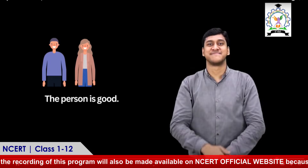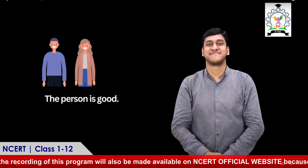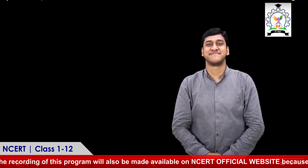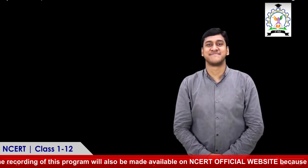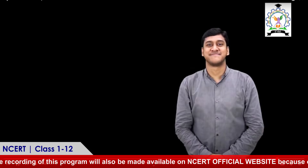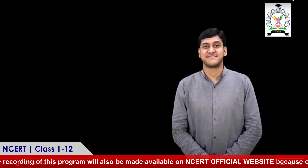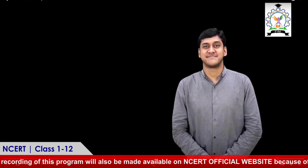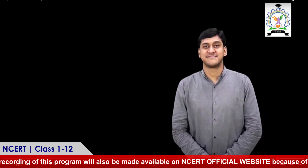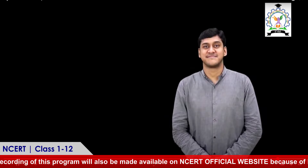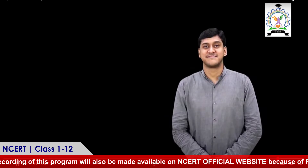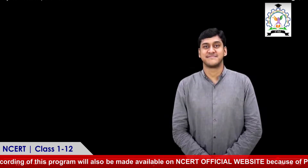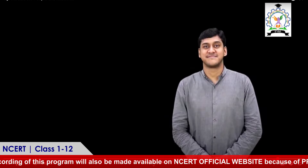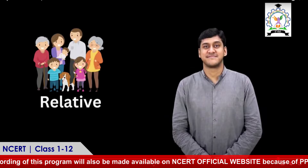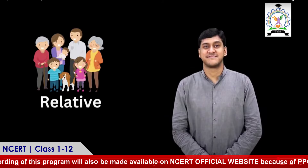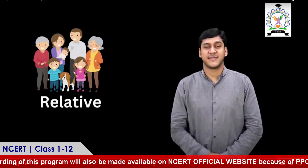वह व्यक्ति बहुत अच्छा है।